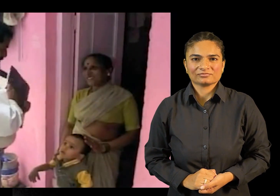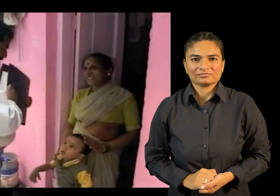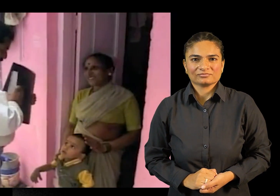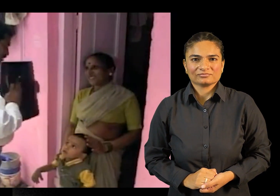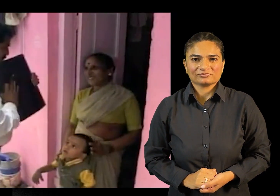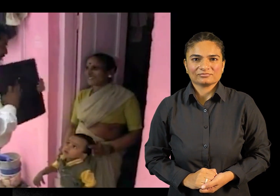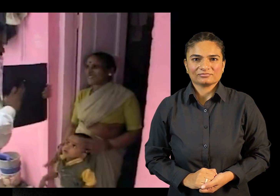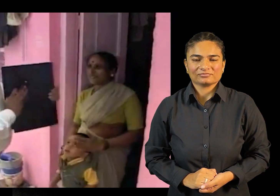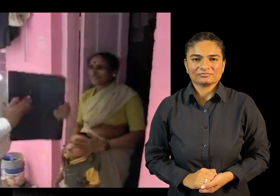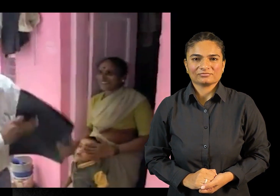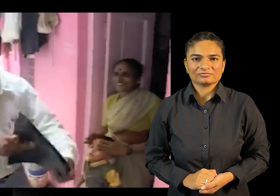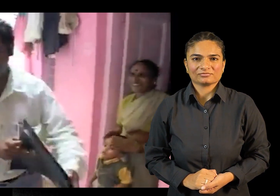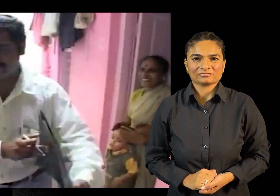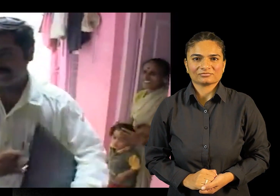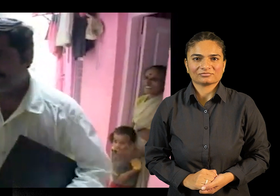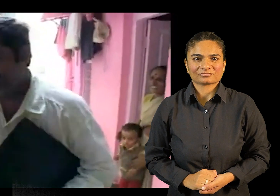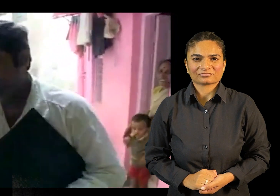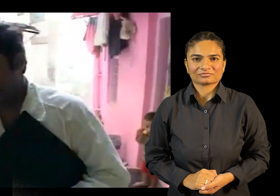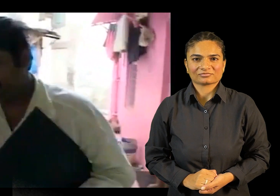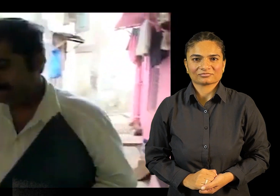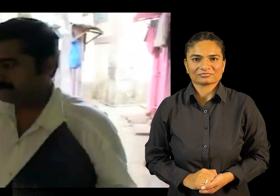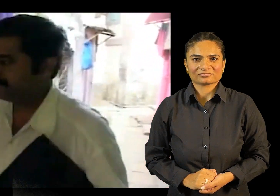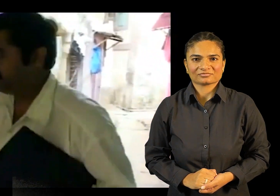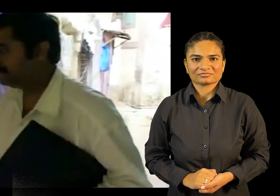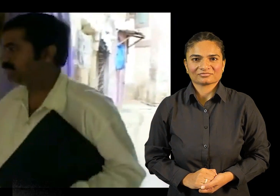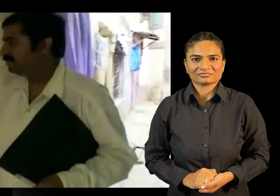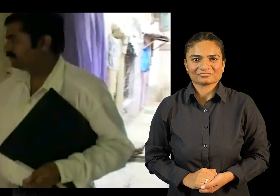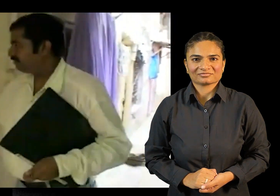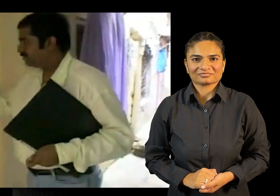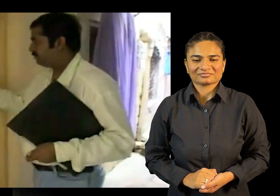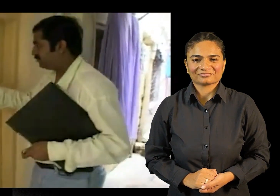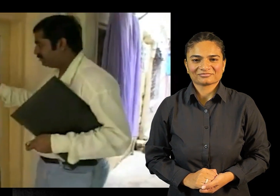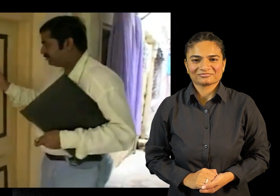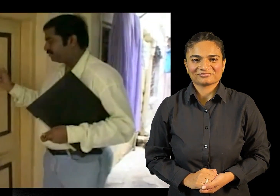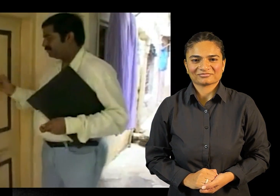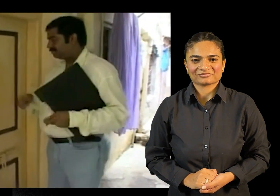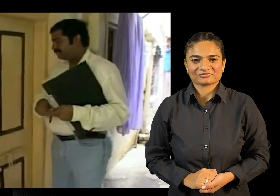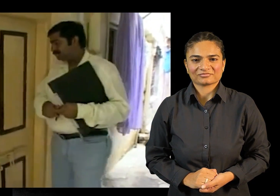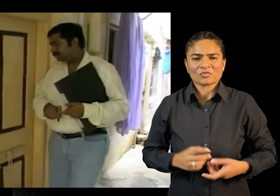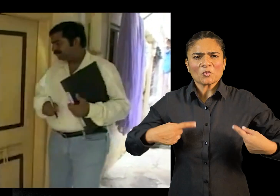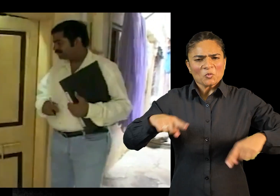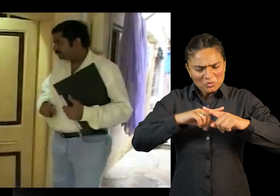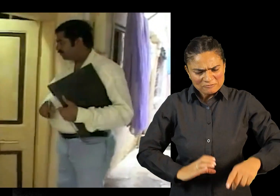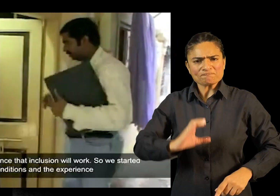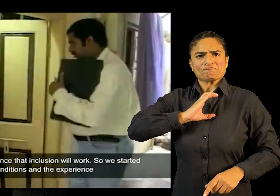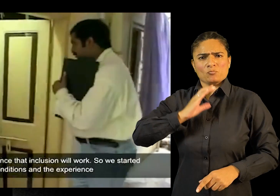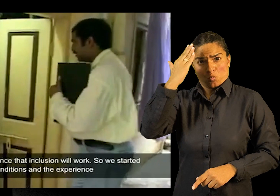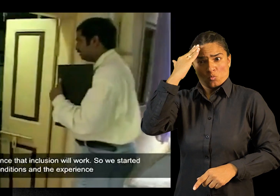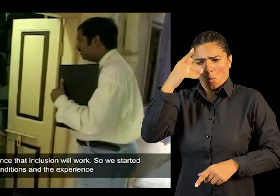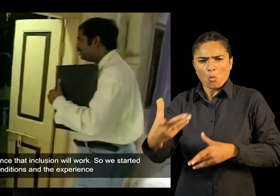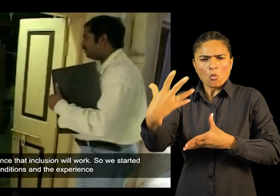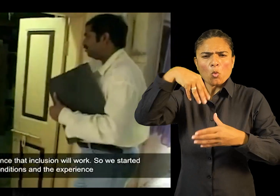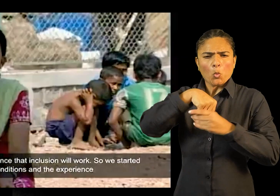त्या शंकांचे समाधान निराकरण आम्ही करू शकत नाही। त्यासाठी त्या शंका जाणून घेणे फार महत्त्वाचे आहे। We had